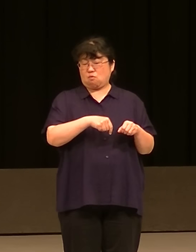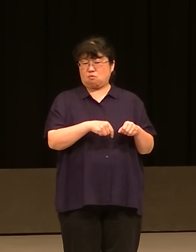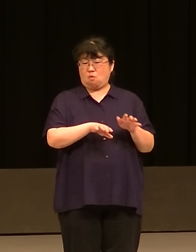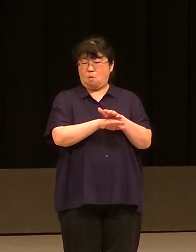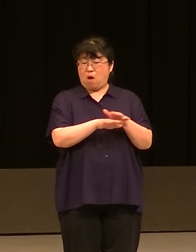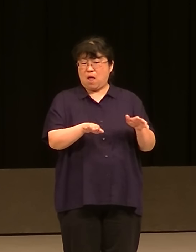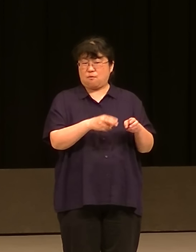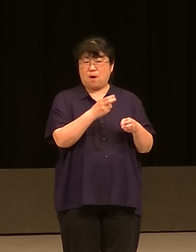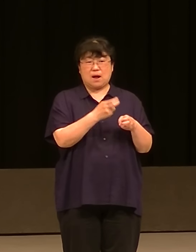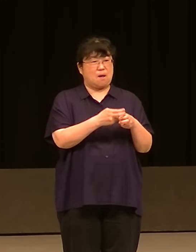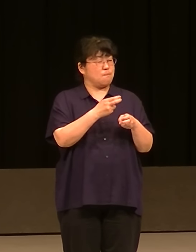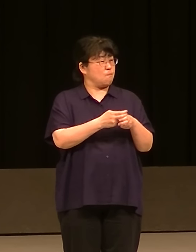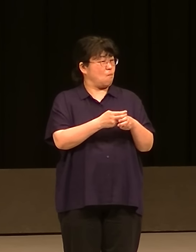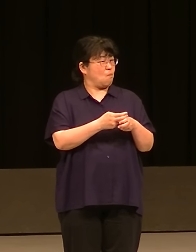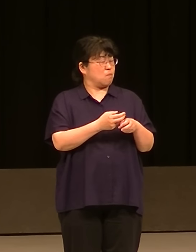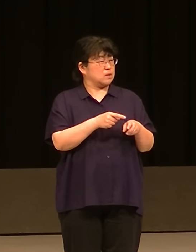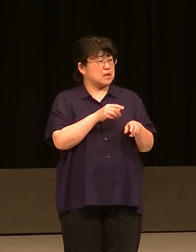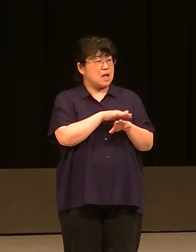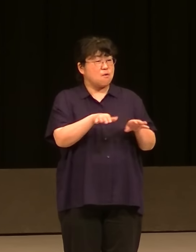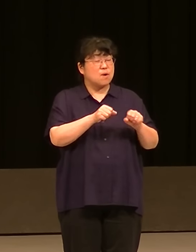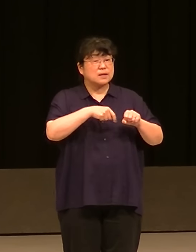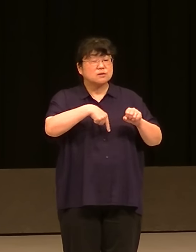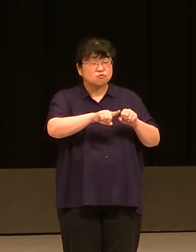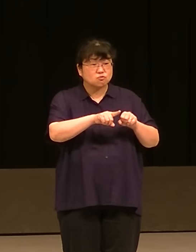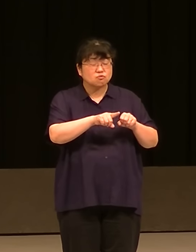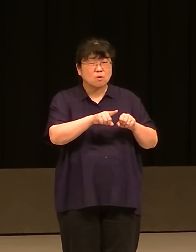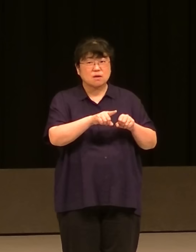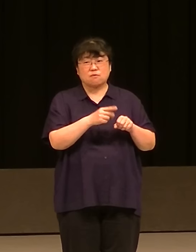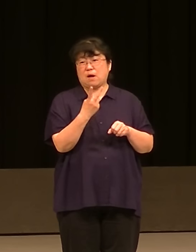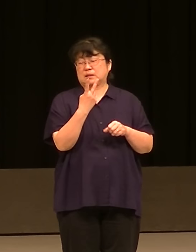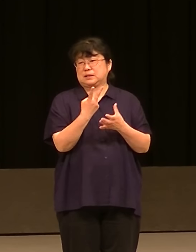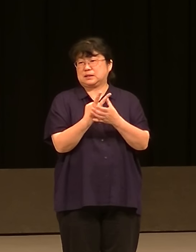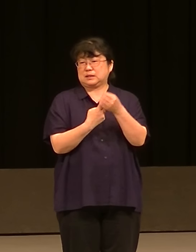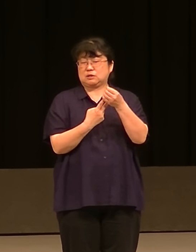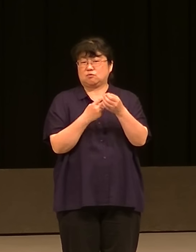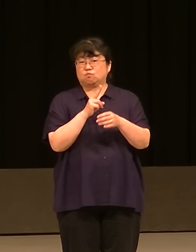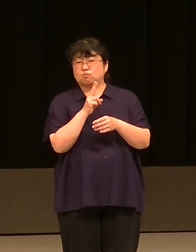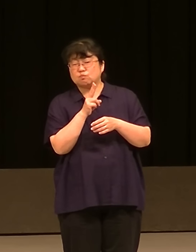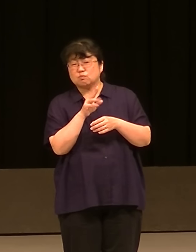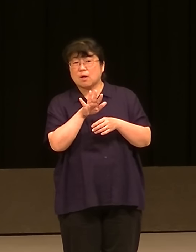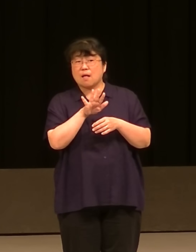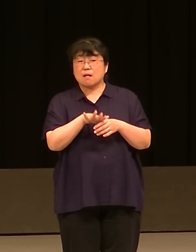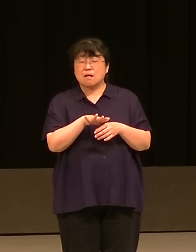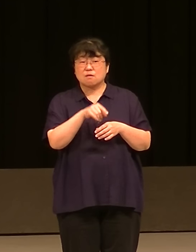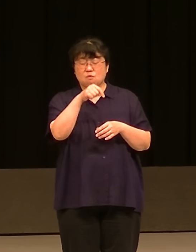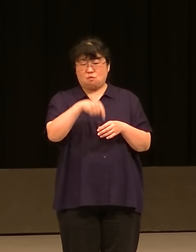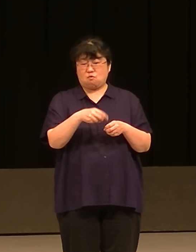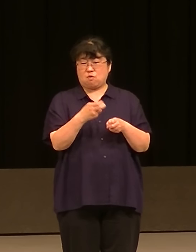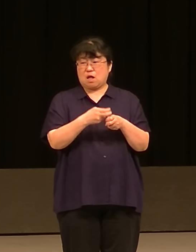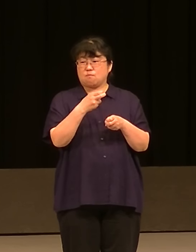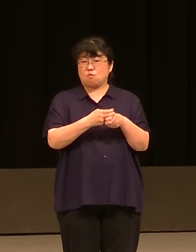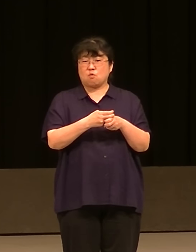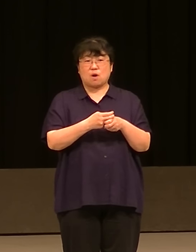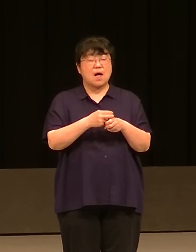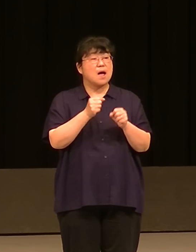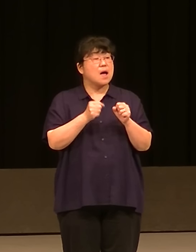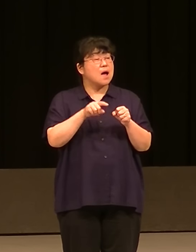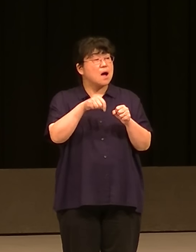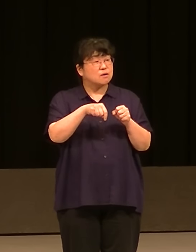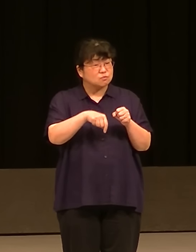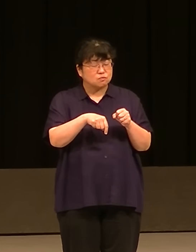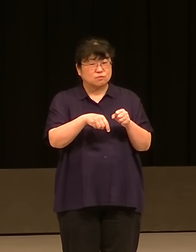和でいきましょういうのはダブルスタンダードだというふうに、この日本国憲法が存在する限りそ